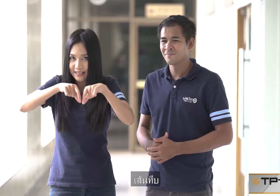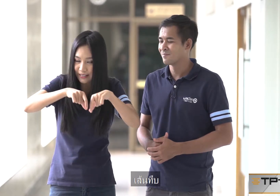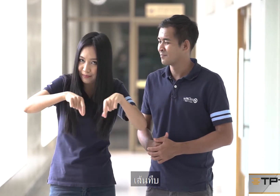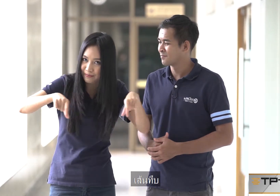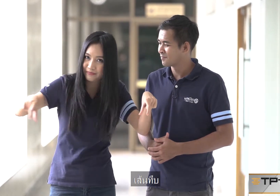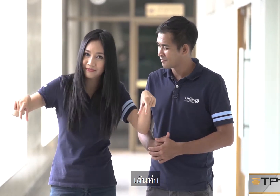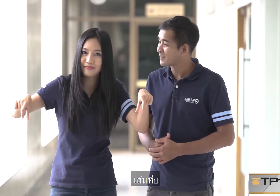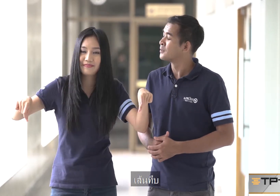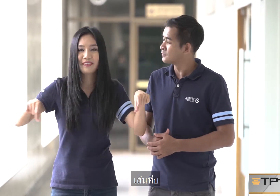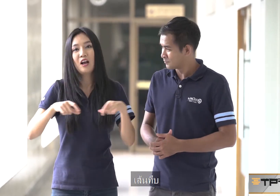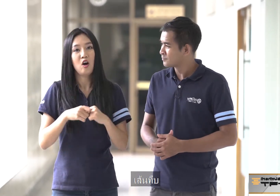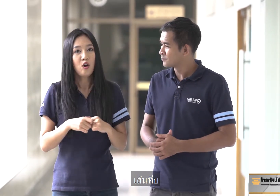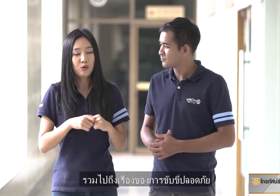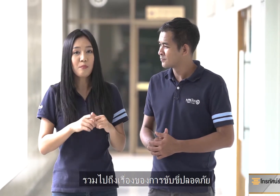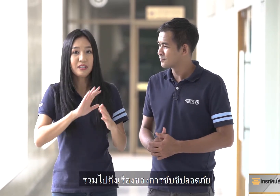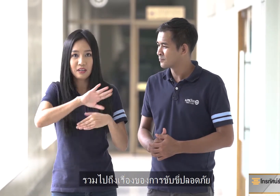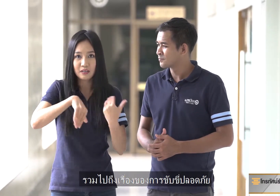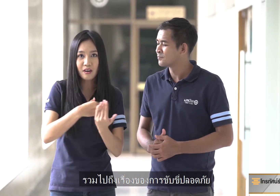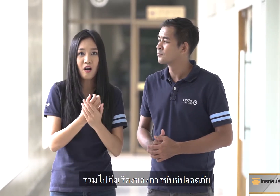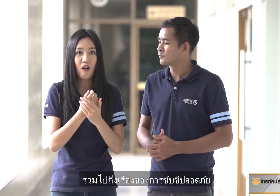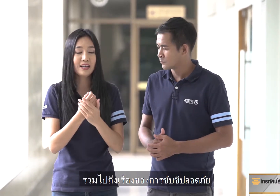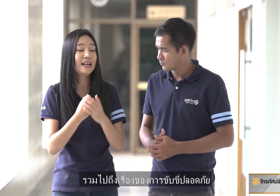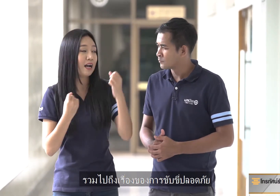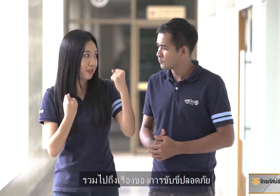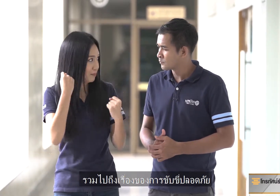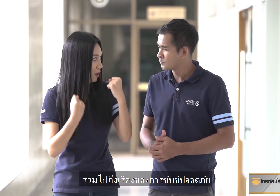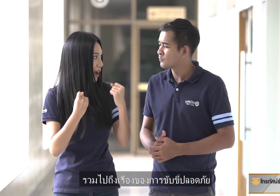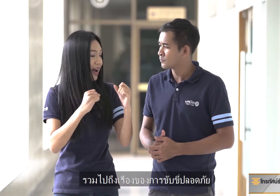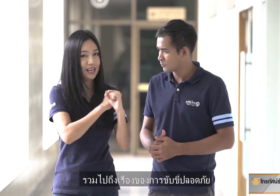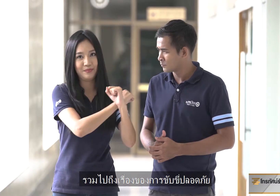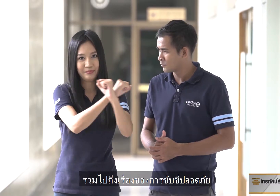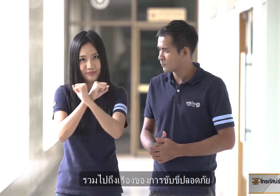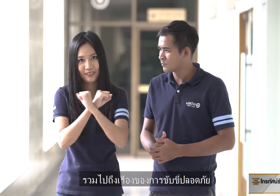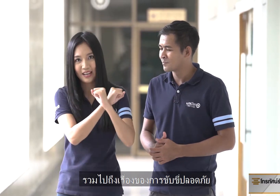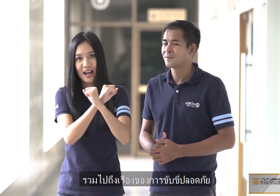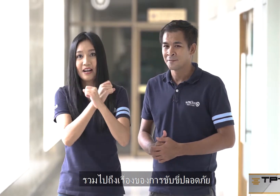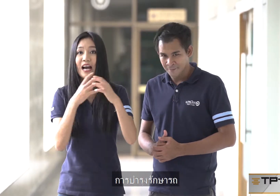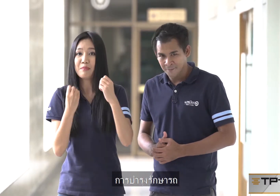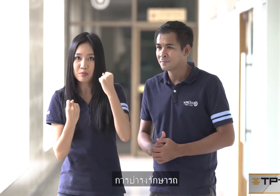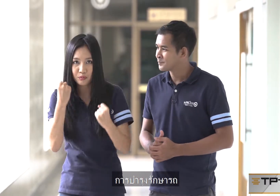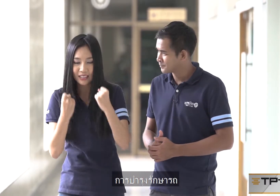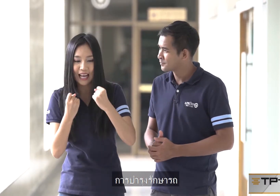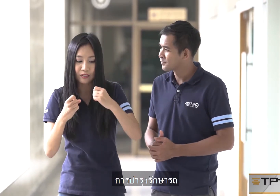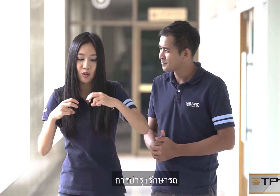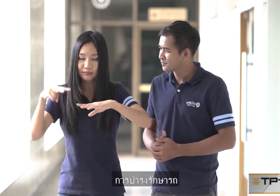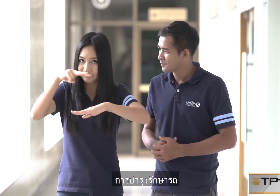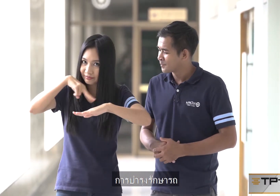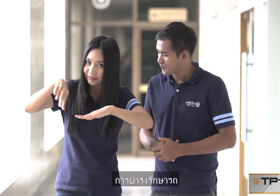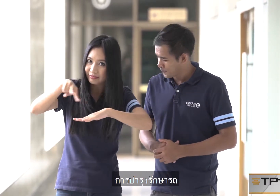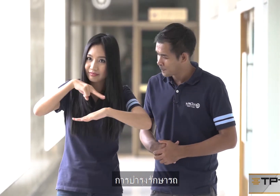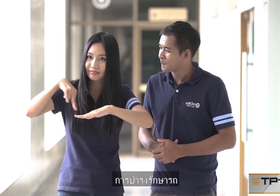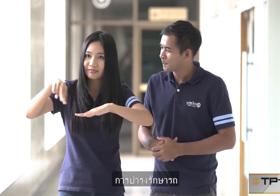เส้นทึบรวมไปถึงเรื่องของการขับขี่ปลอดภัยการบำรุงรักษาร